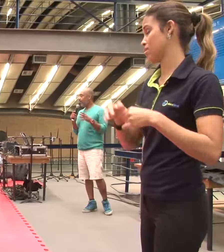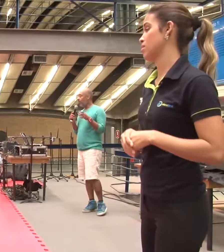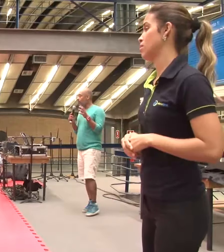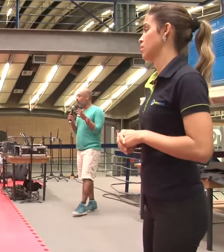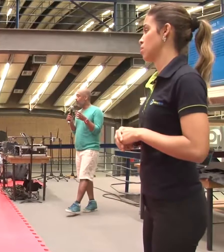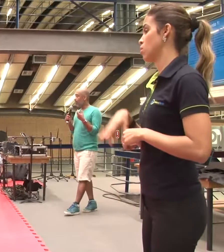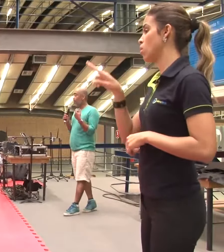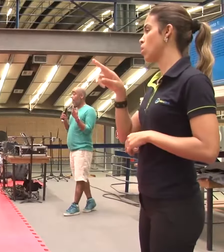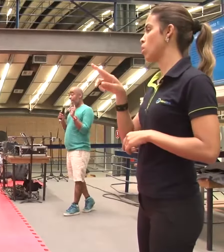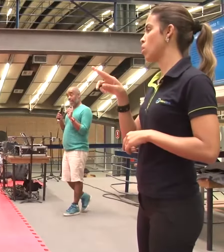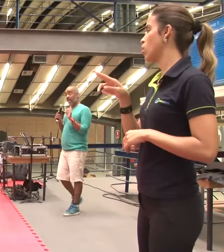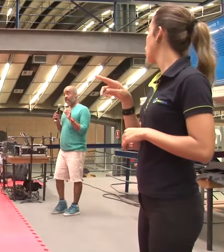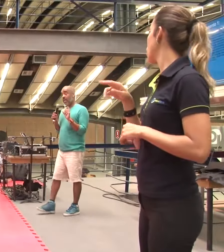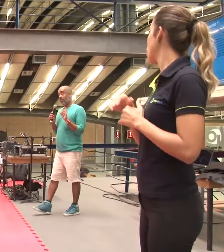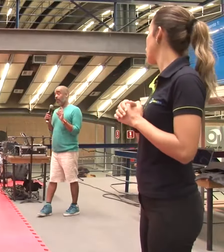O uso do